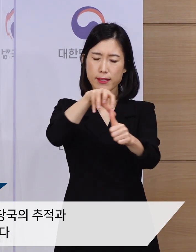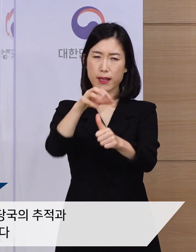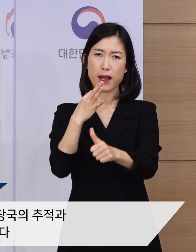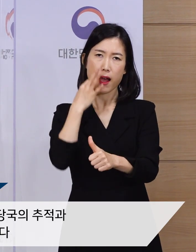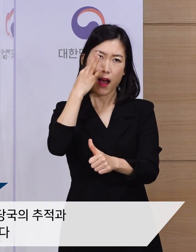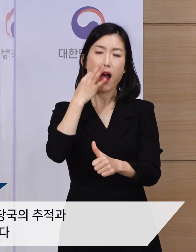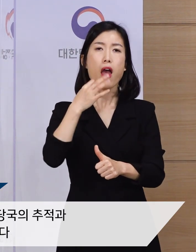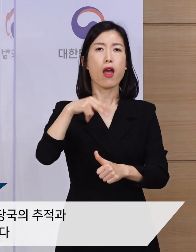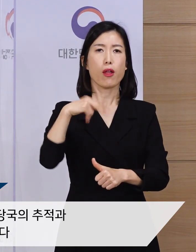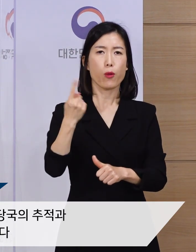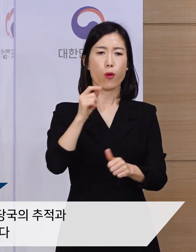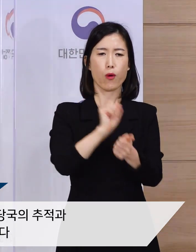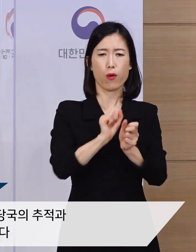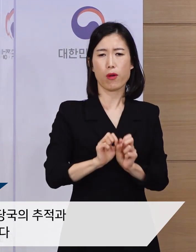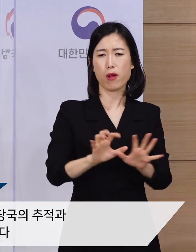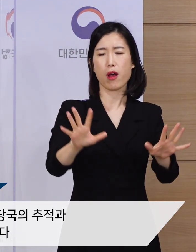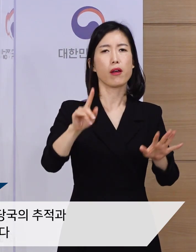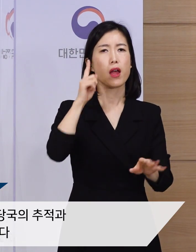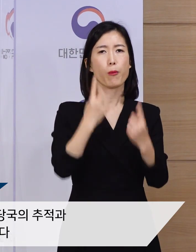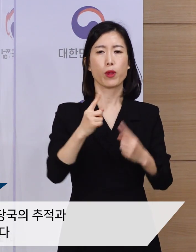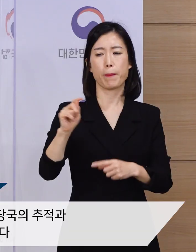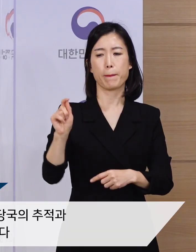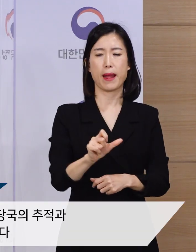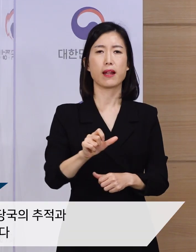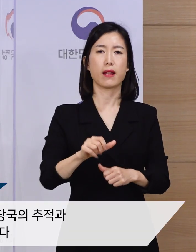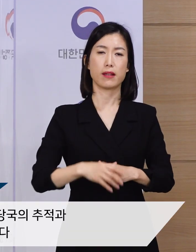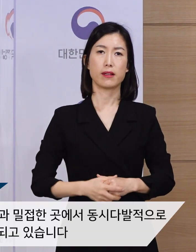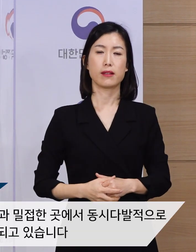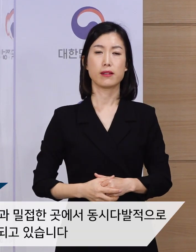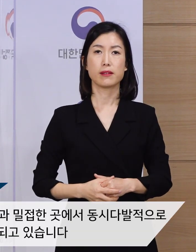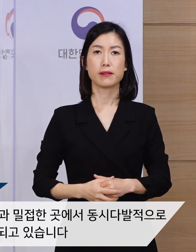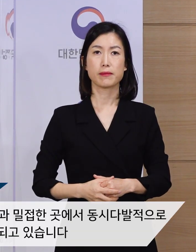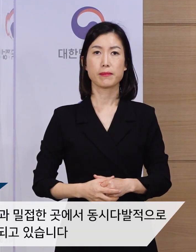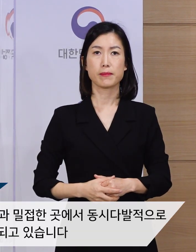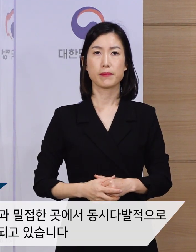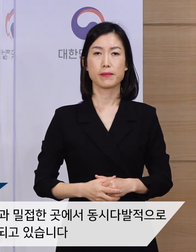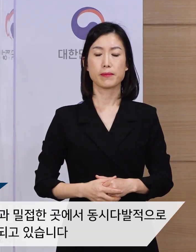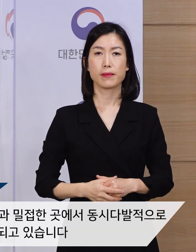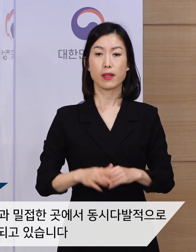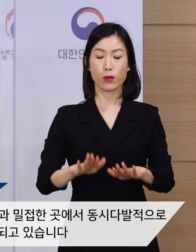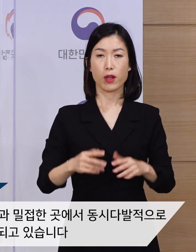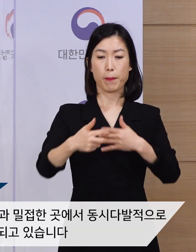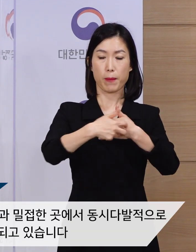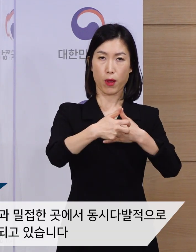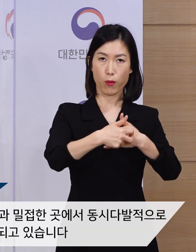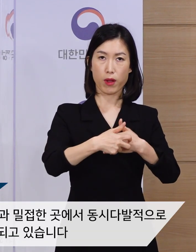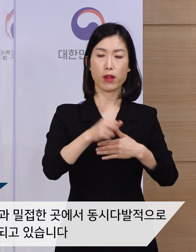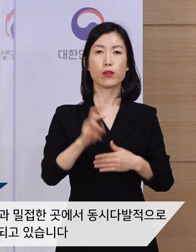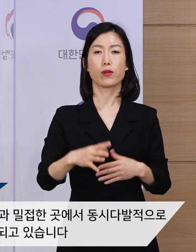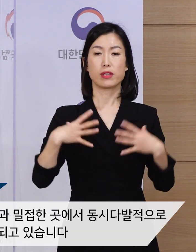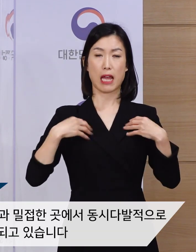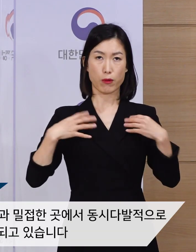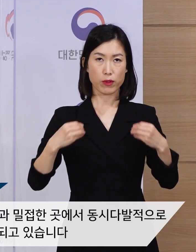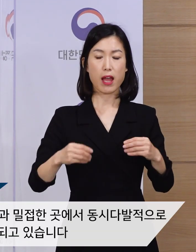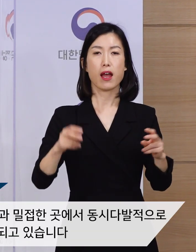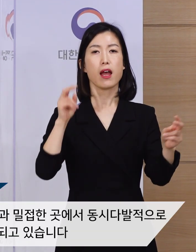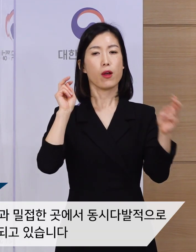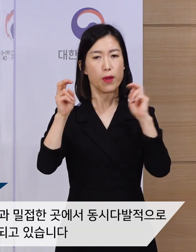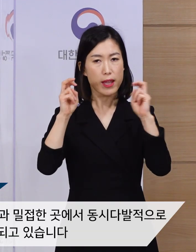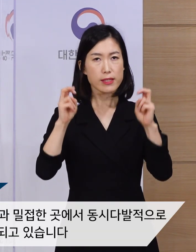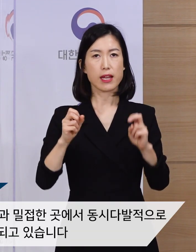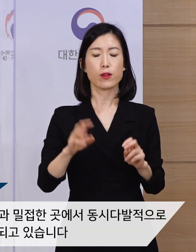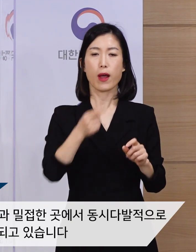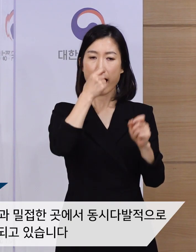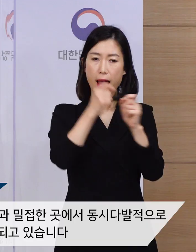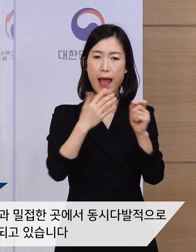확산 속도가 더 빠른 상황입니다. 또한 병원, 사우나, 직장, 지인 모임